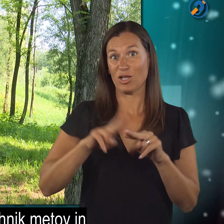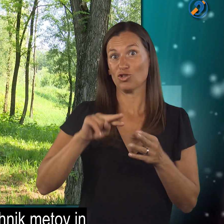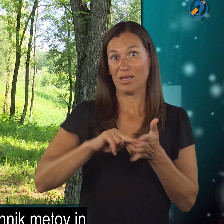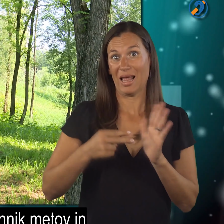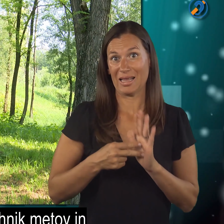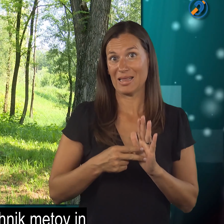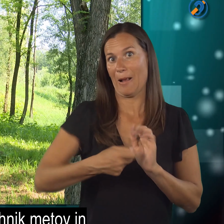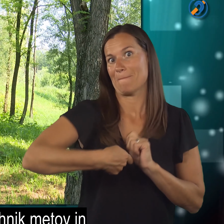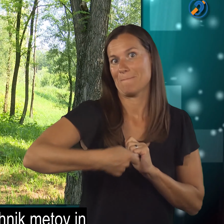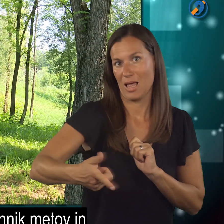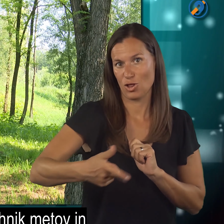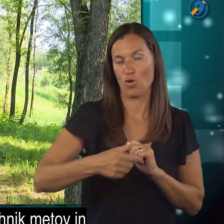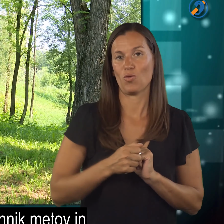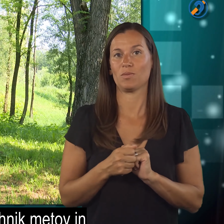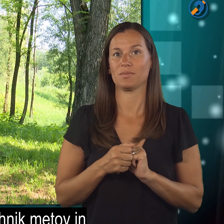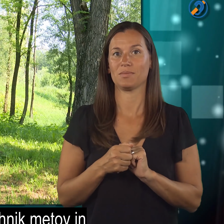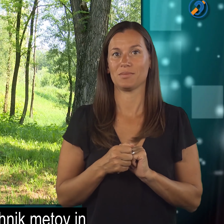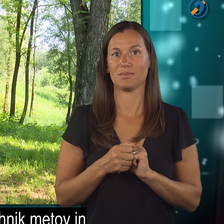obstaja več tehnik metov